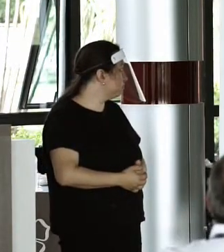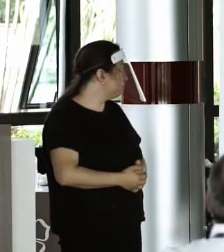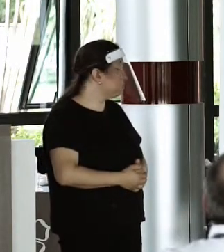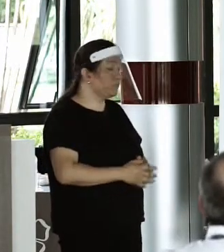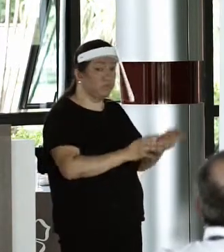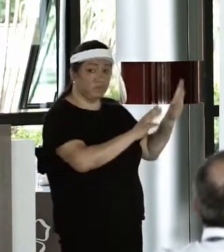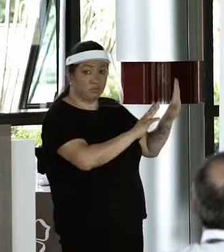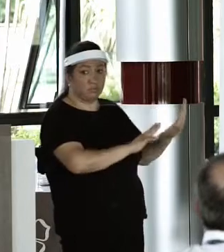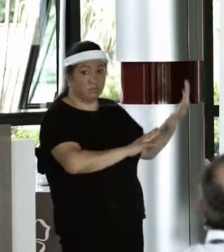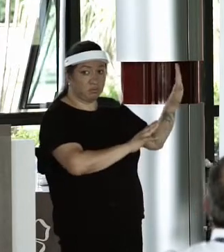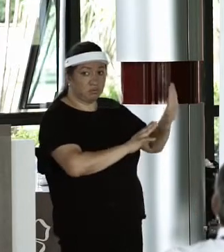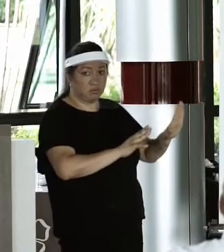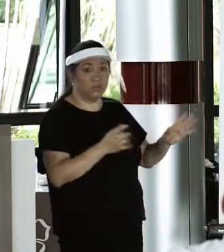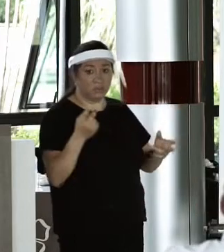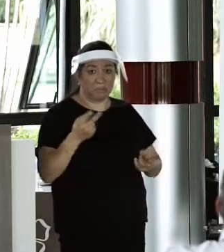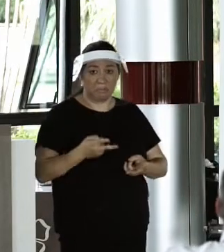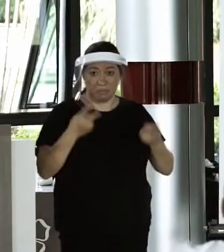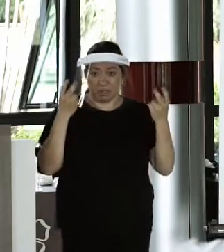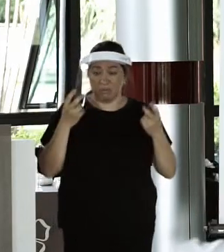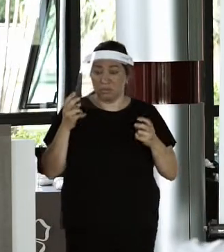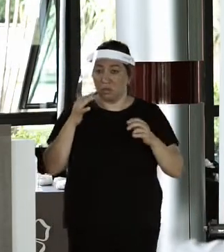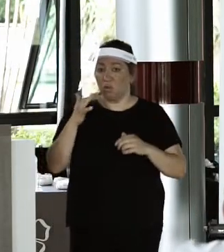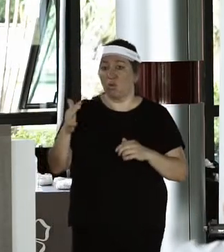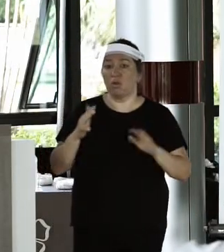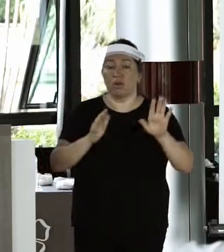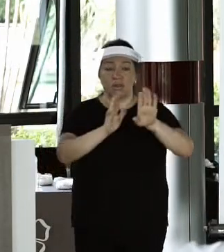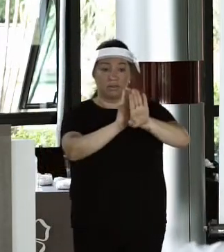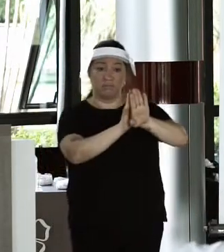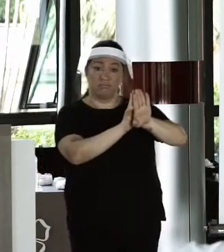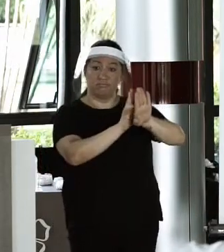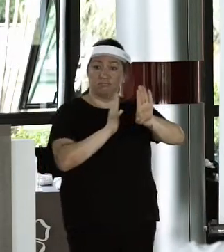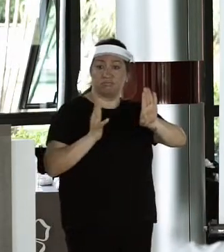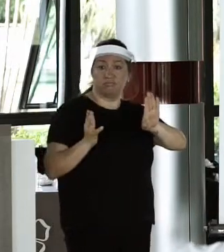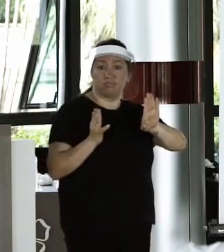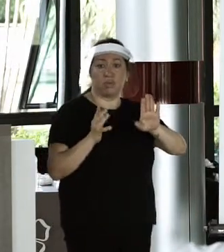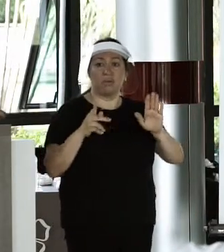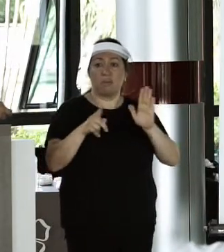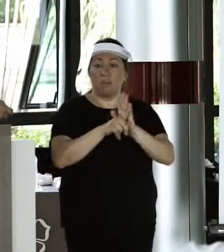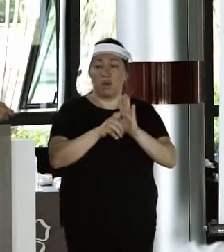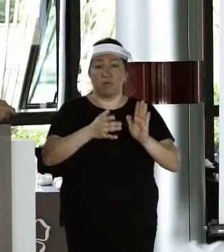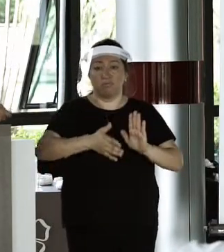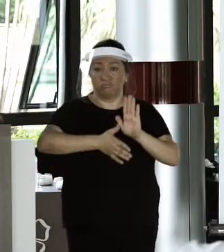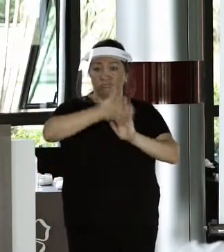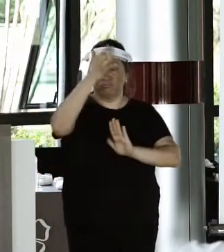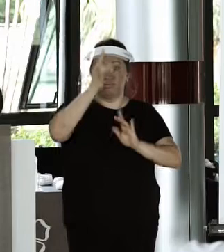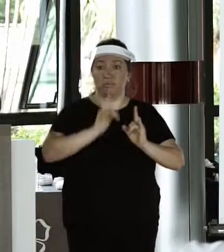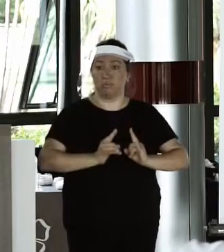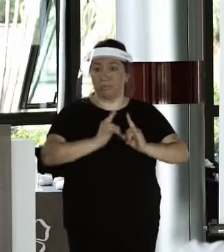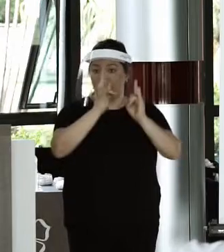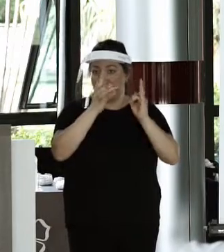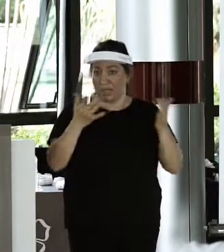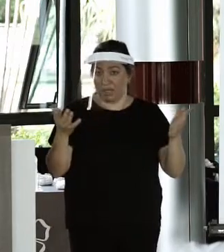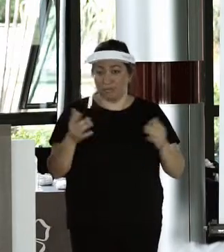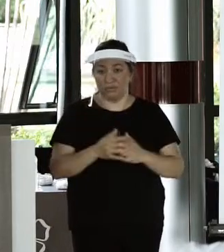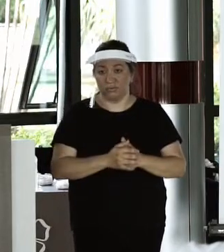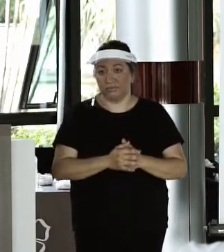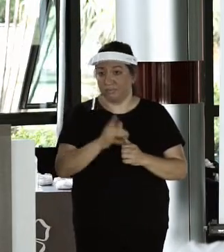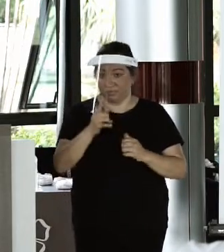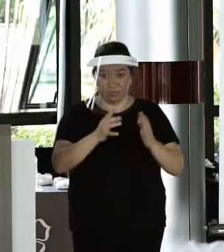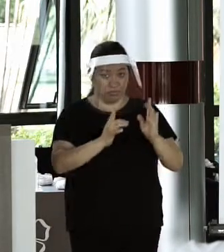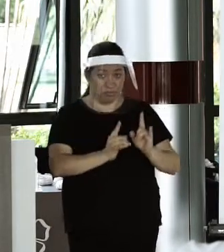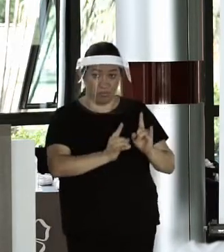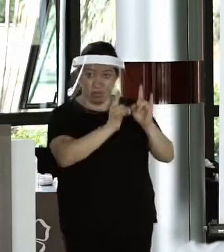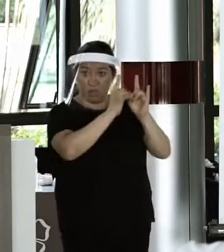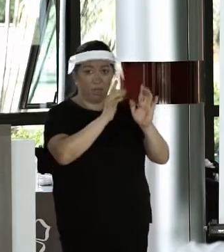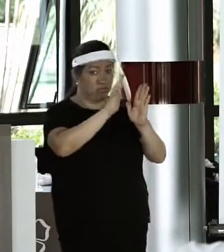região aqui, tá vendo? Isso aí é um descolamento de revestimento de uma fachada. Aqui, pessoal, a cerâmica não caiu,